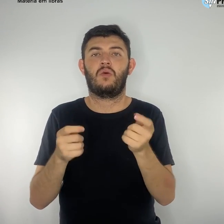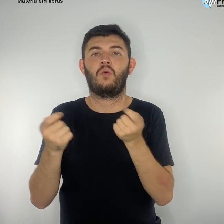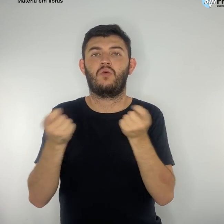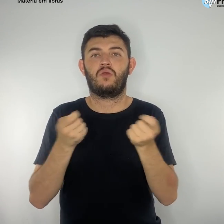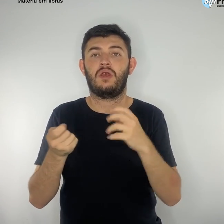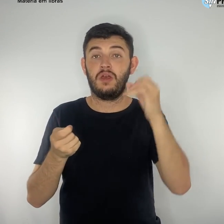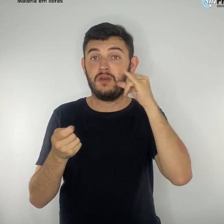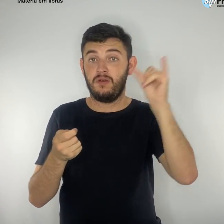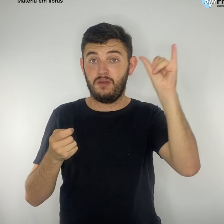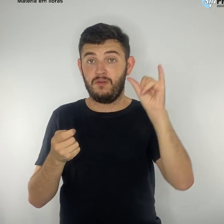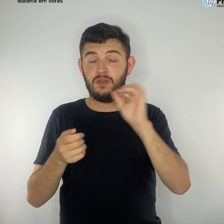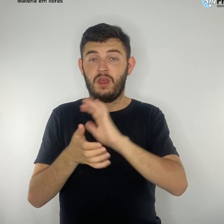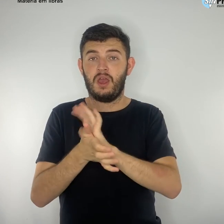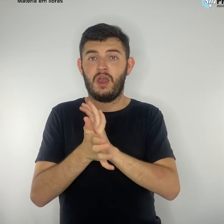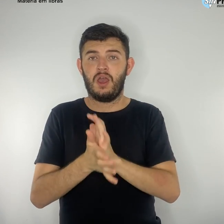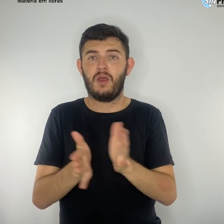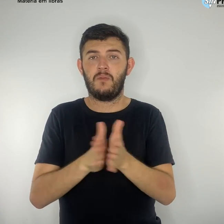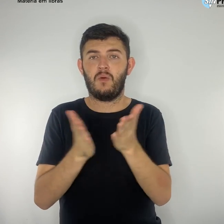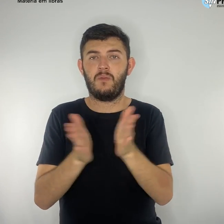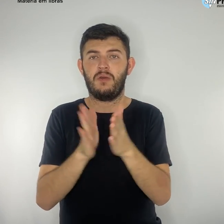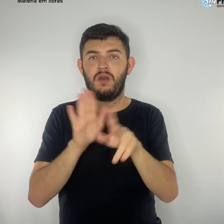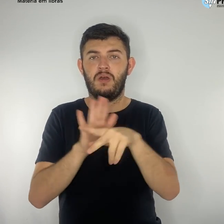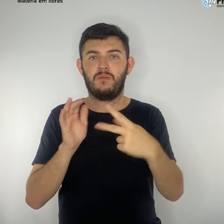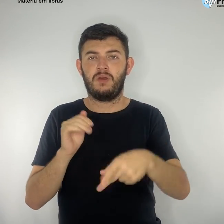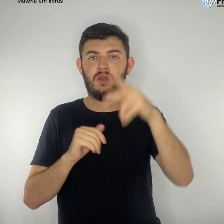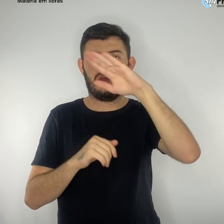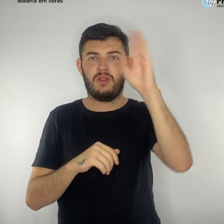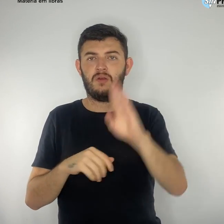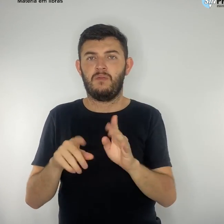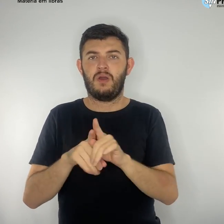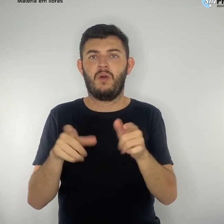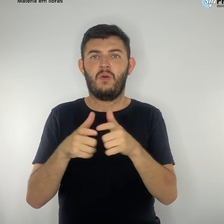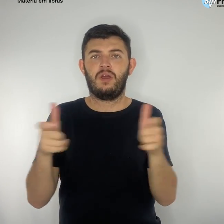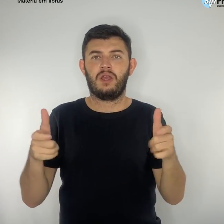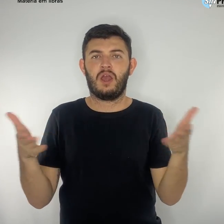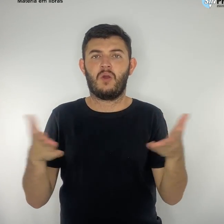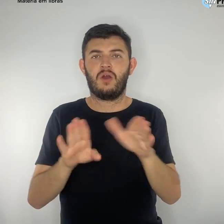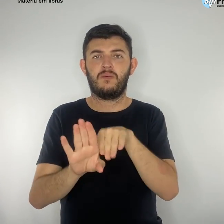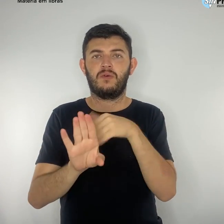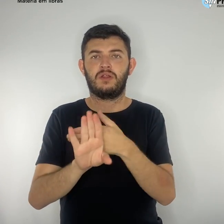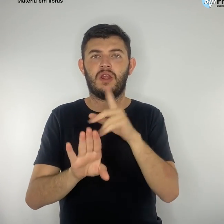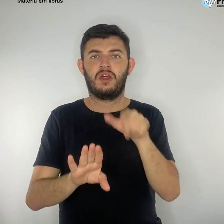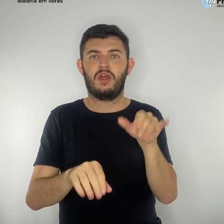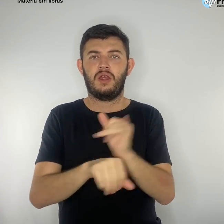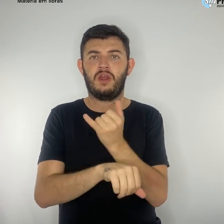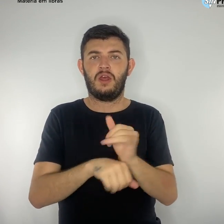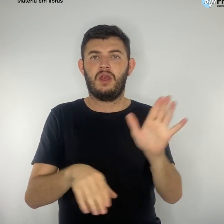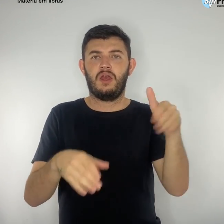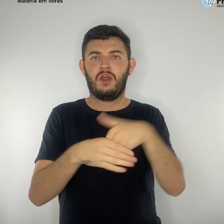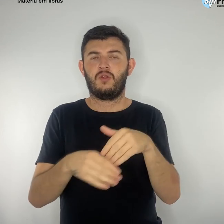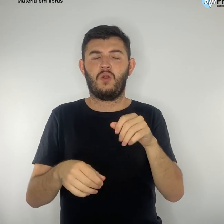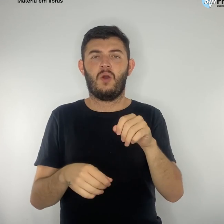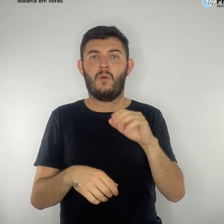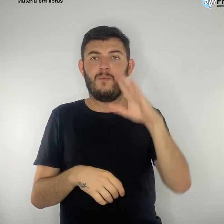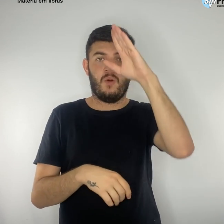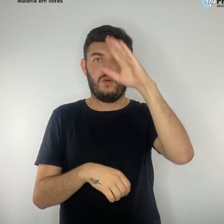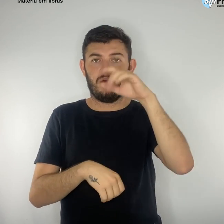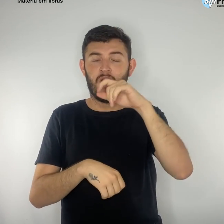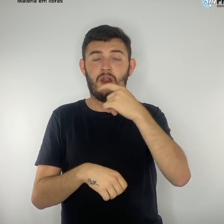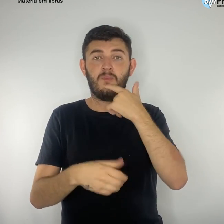país, que agora se tornou bandeira eleitoral do presidente às vésperas das eleições.